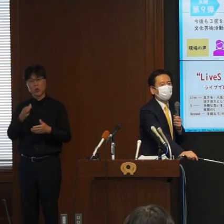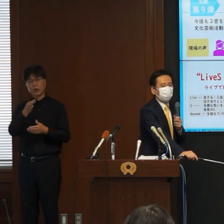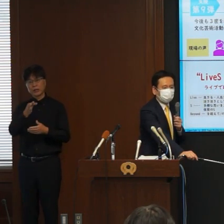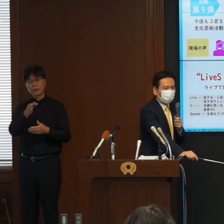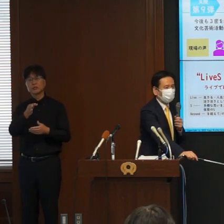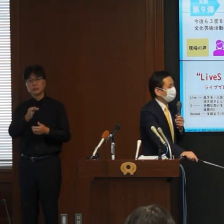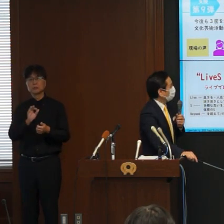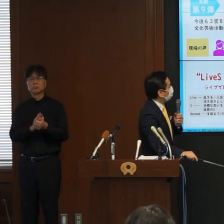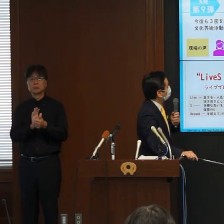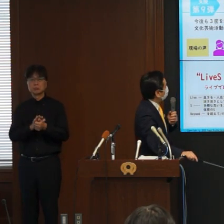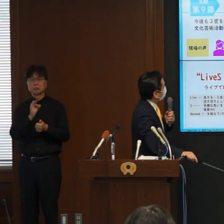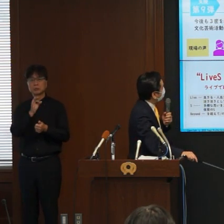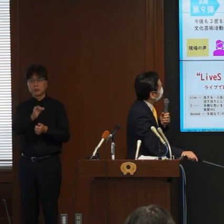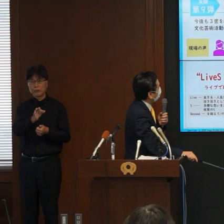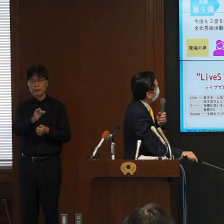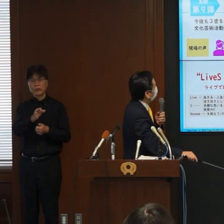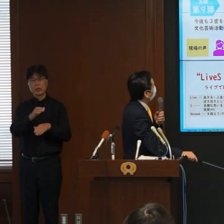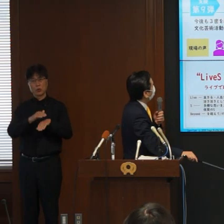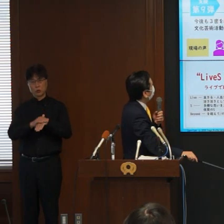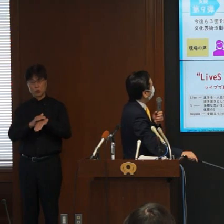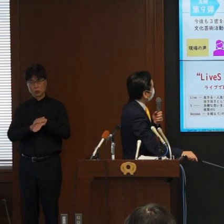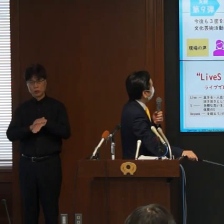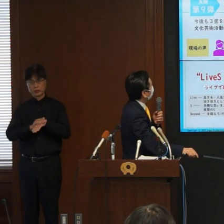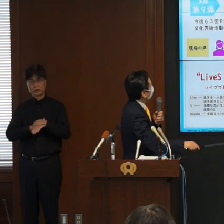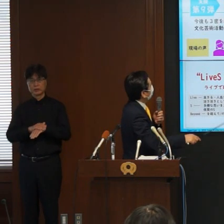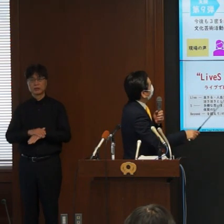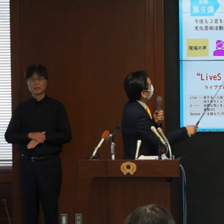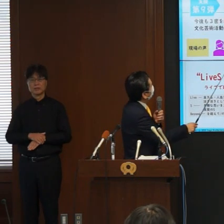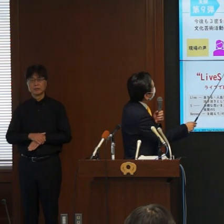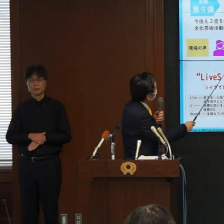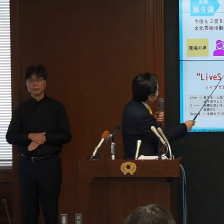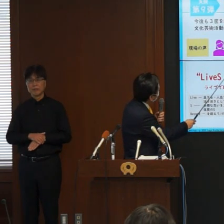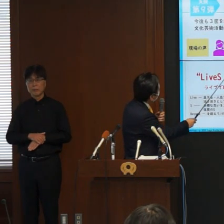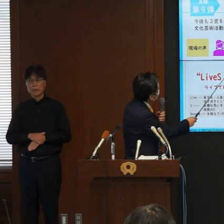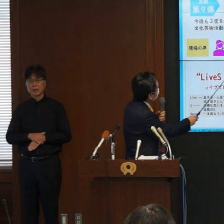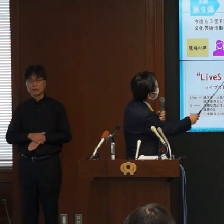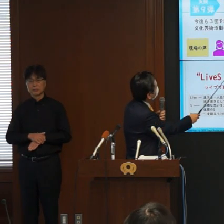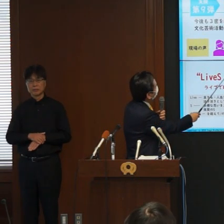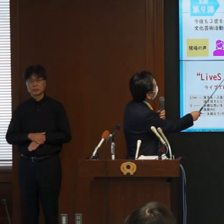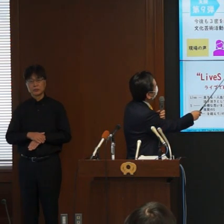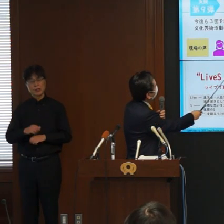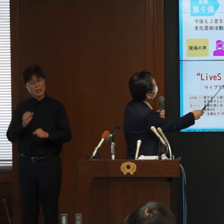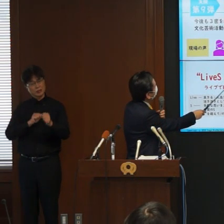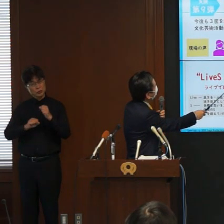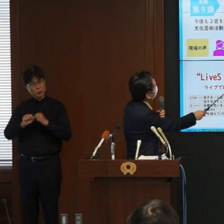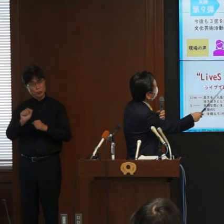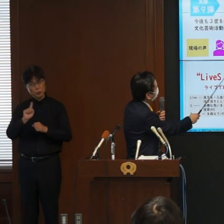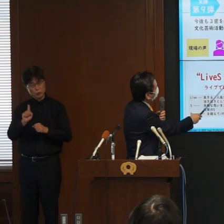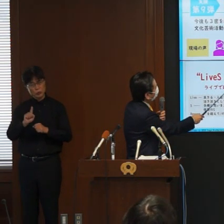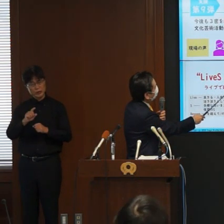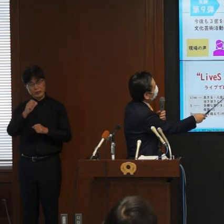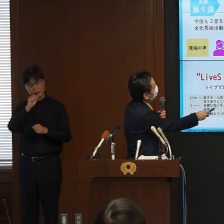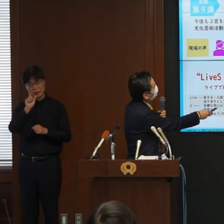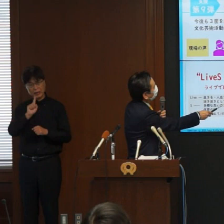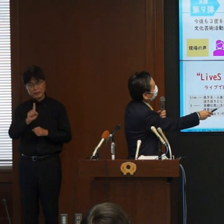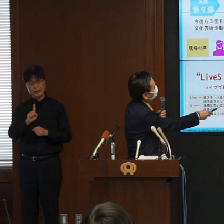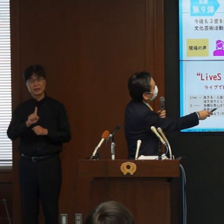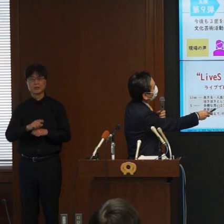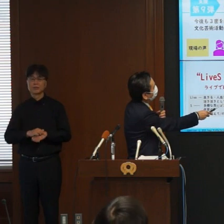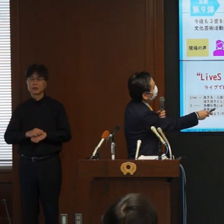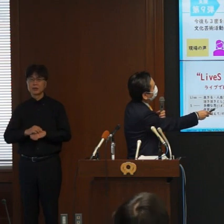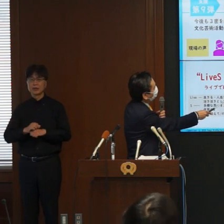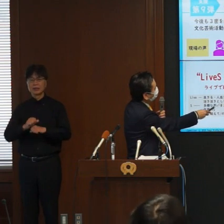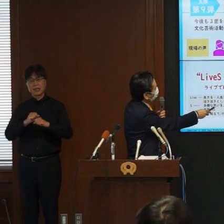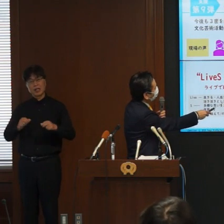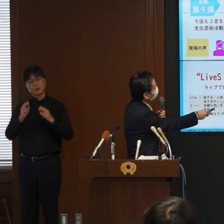成を行っていくというスタイルで、あります。どのような活動がいいんだろうか、ライ